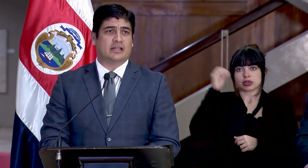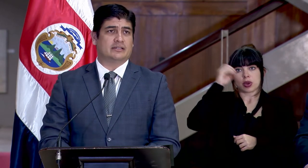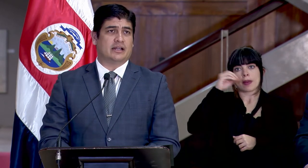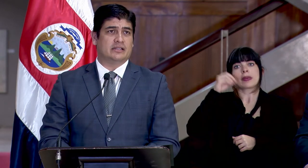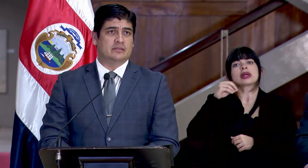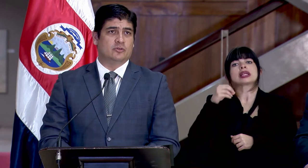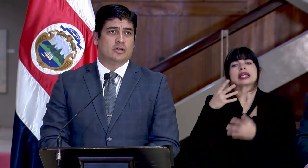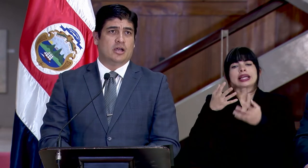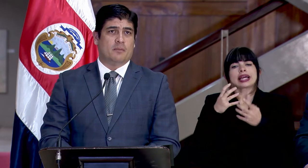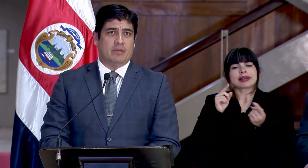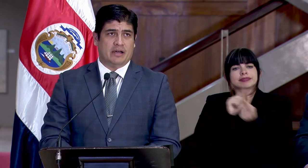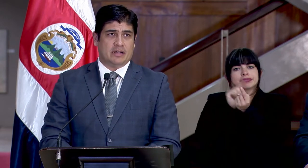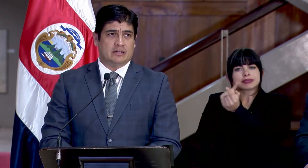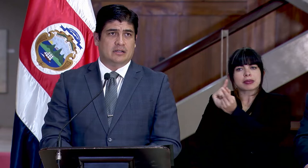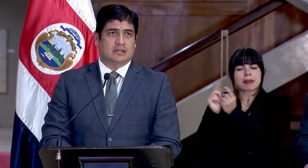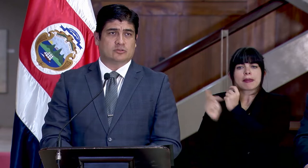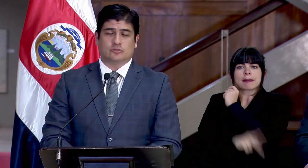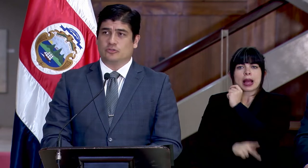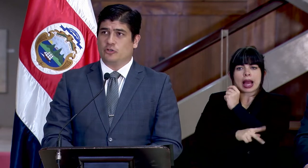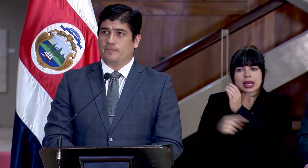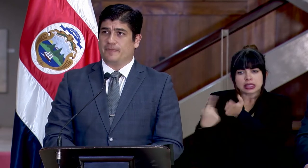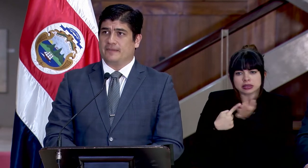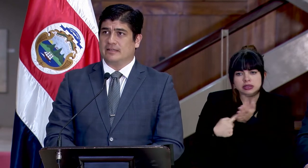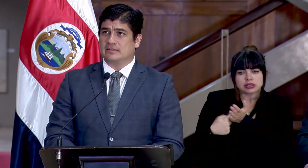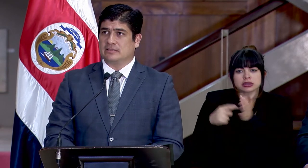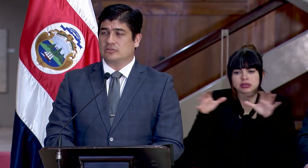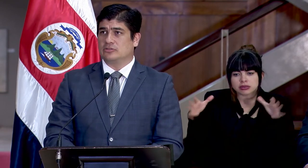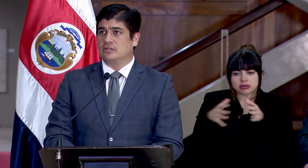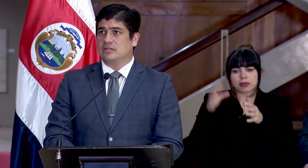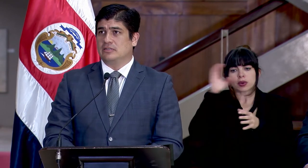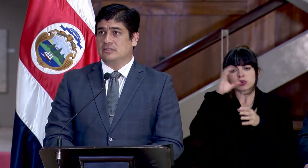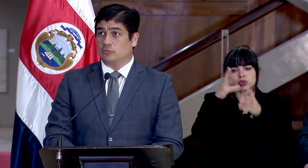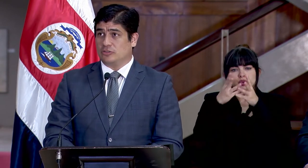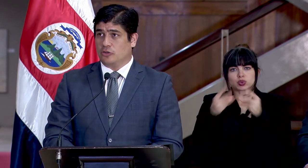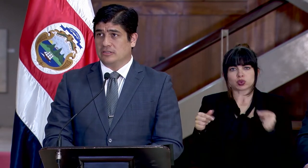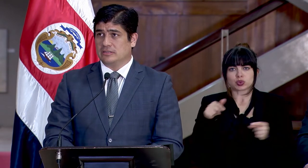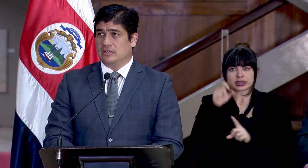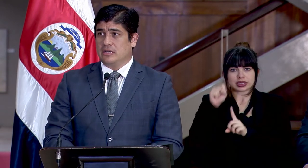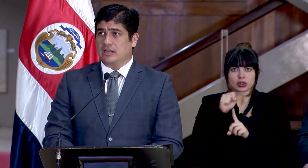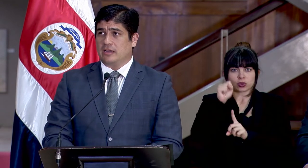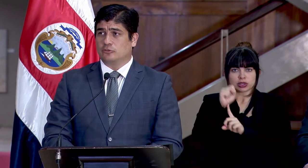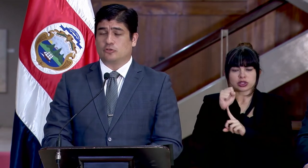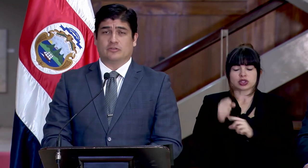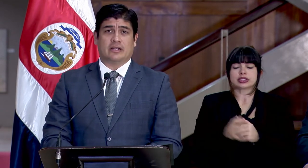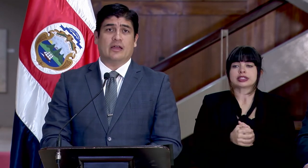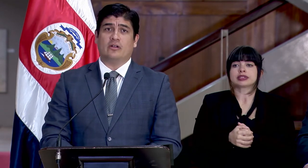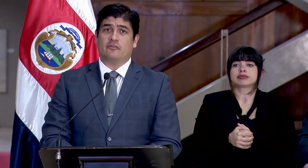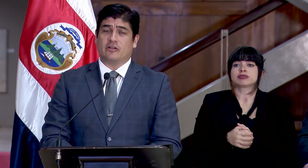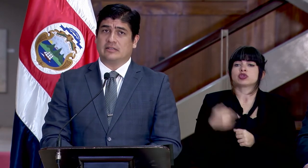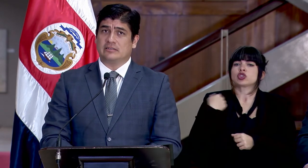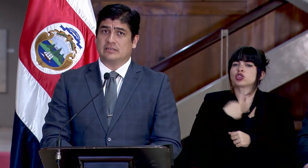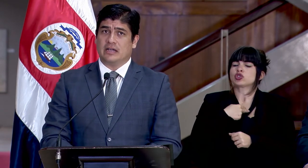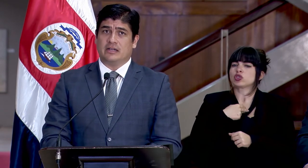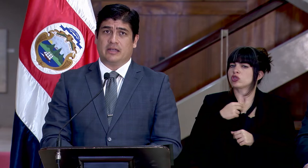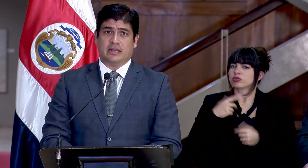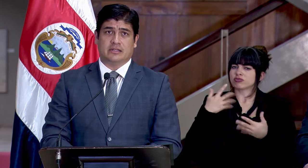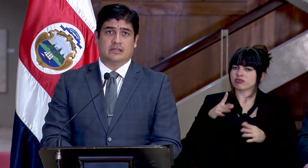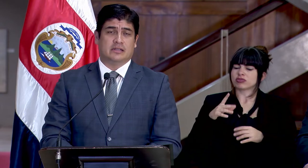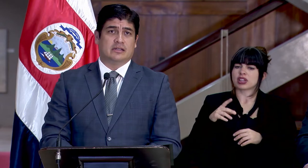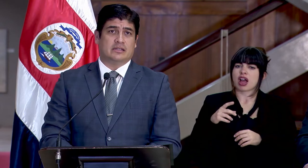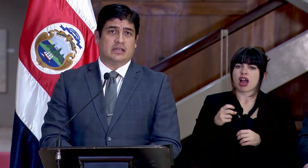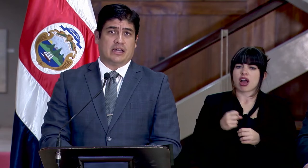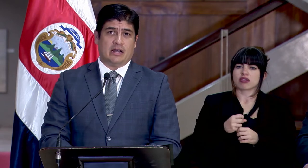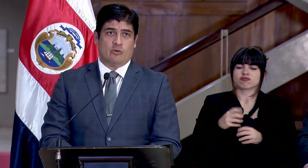al multilateralismo para la solución de estas situaciones. Hemos condenado la violencia